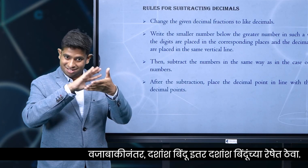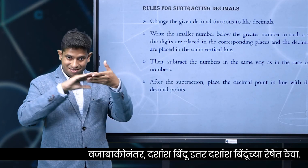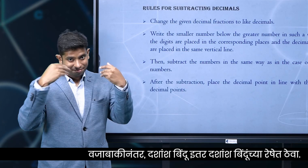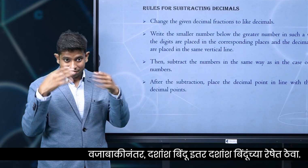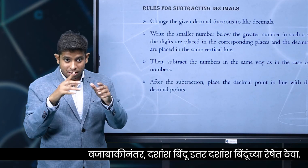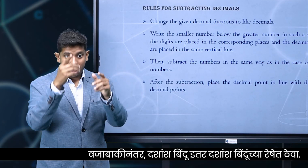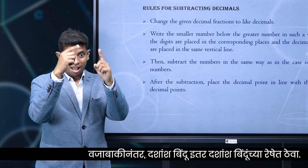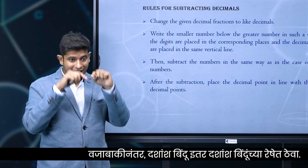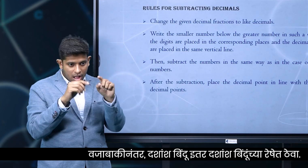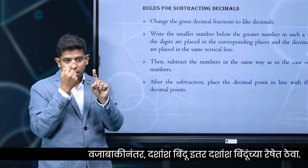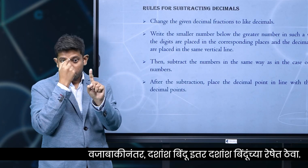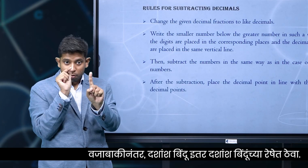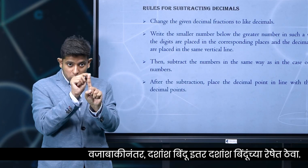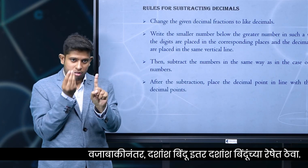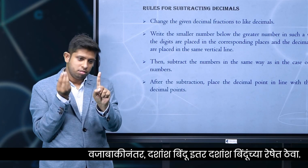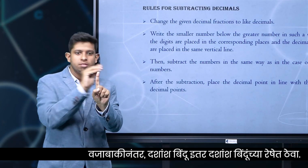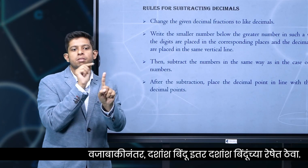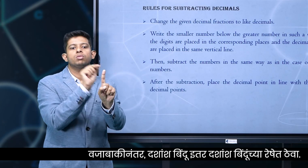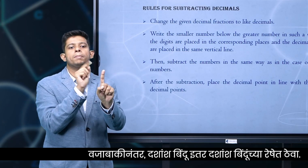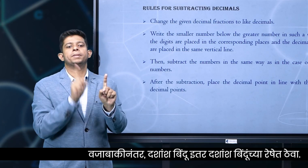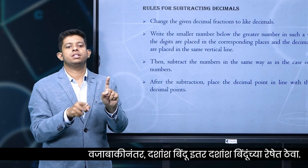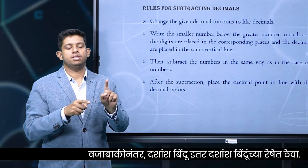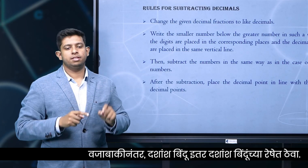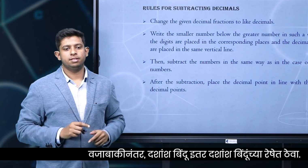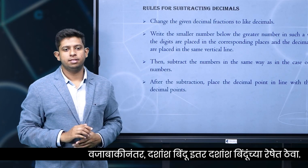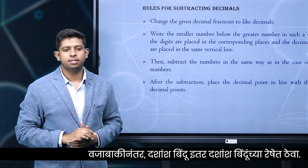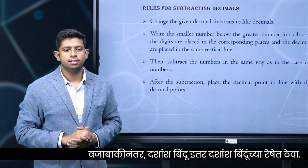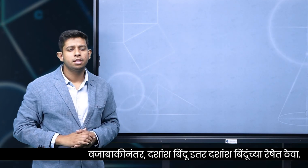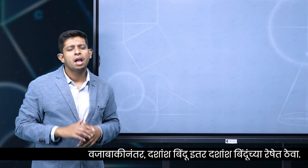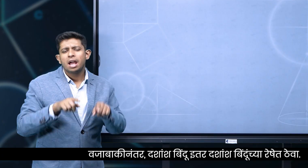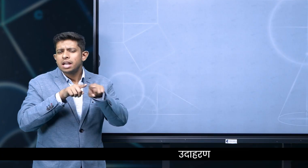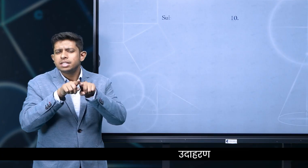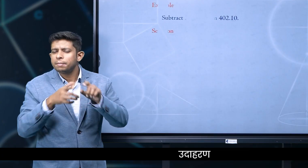वजाबाकीनंतर दशांश बिंदू इतर दशांश बिंदूच्या रेषेत ठेवा. उदाहरण,